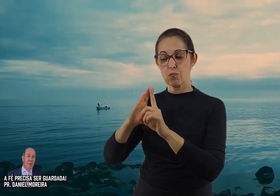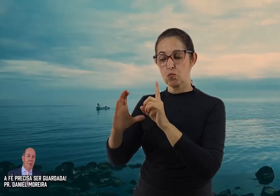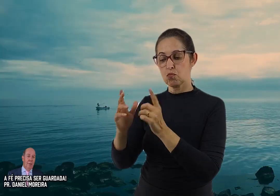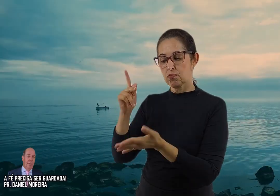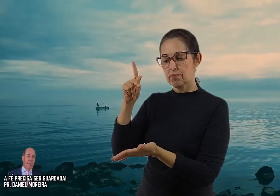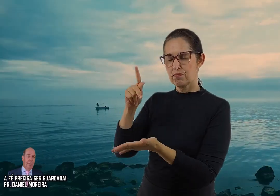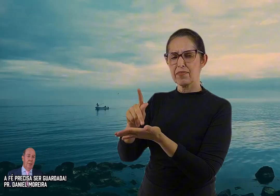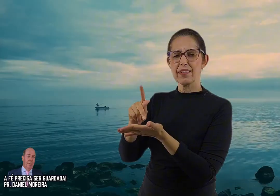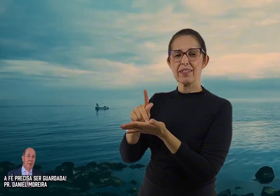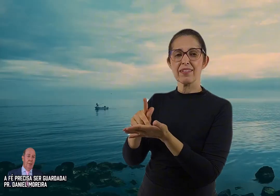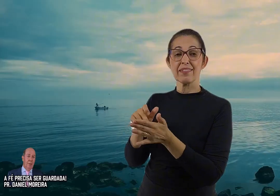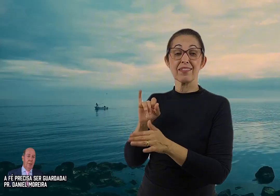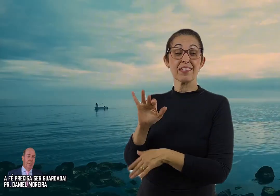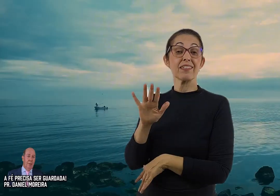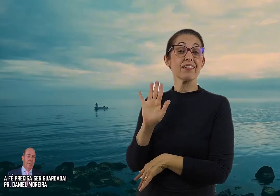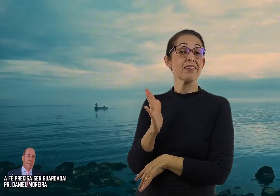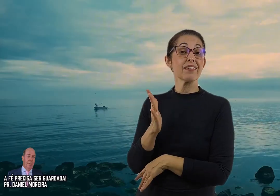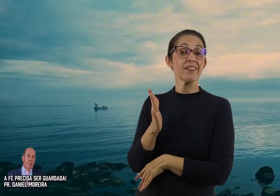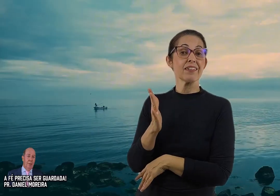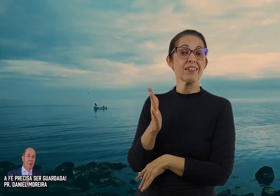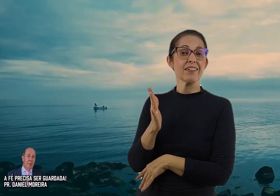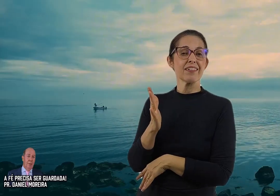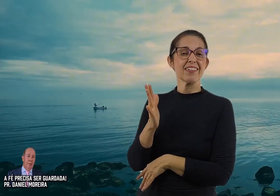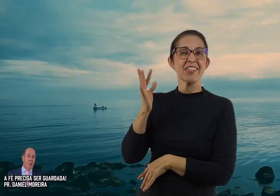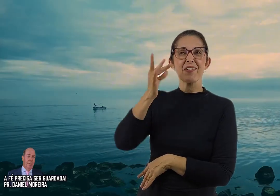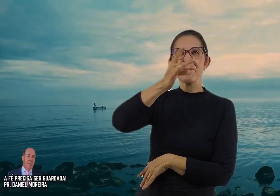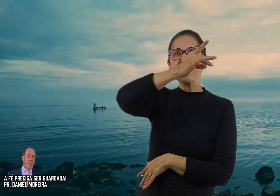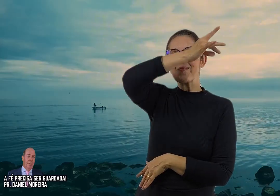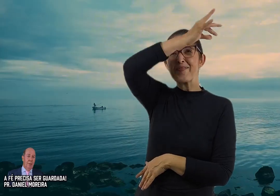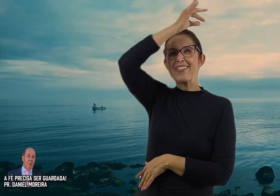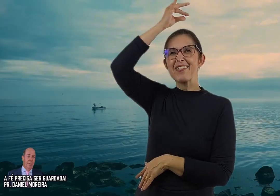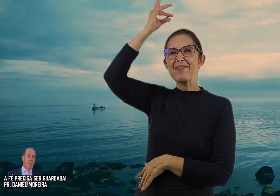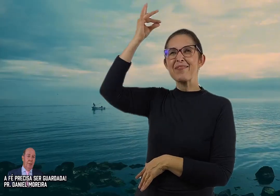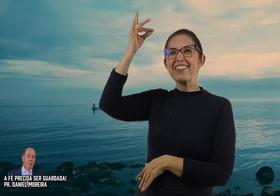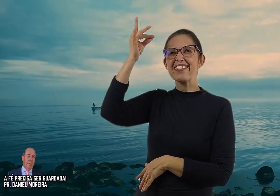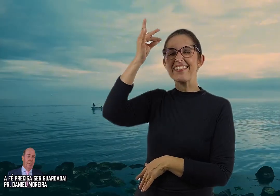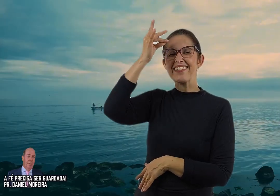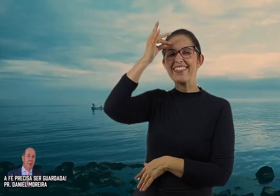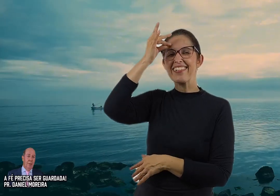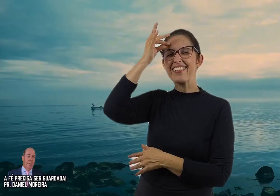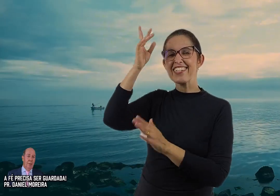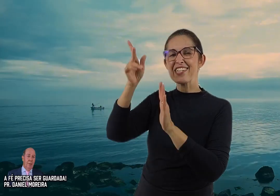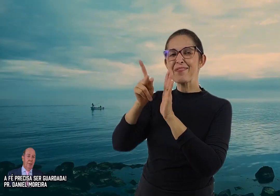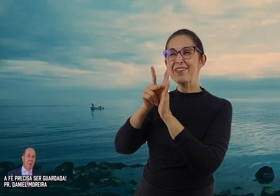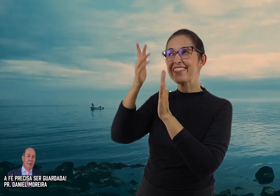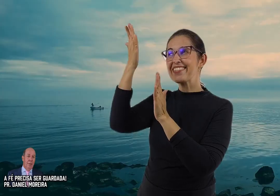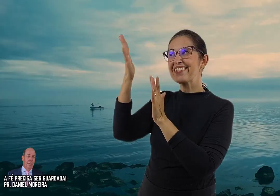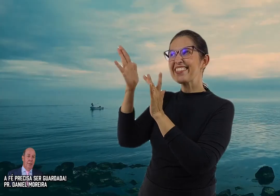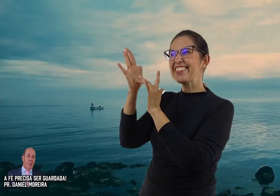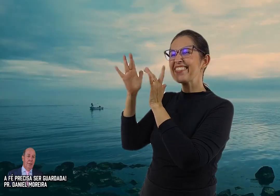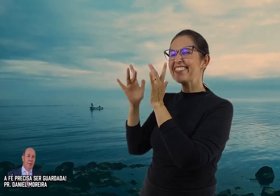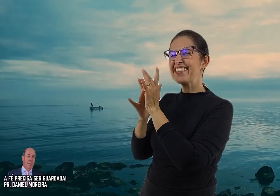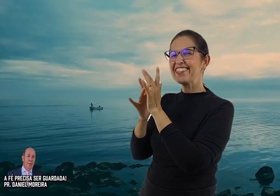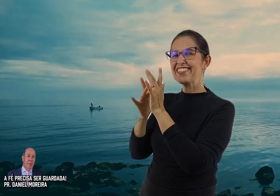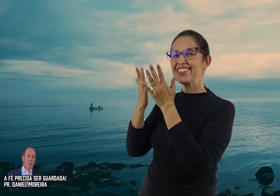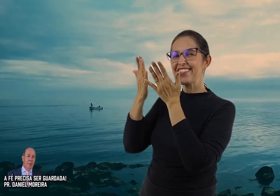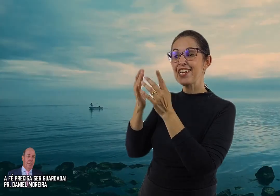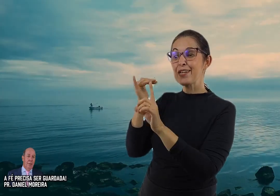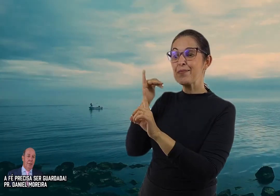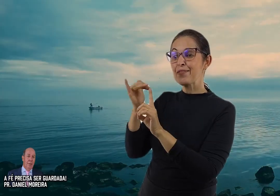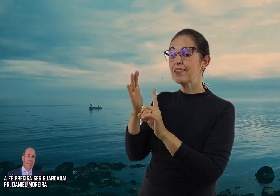verdadeiro onde o Espírito de Jesus, que é o Espírito de profecia, está